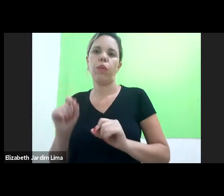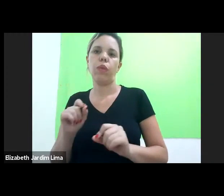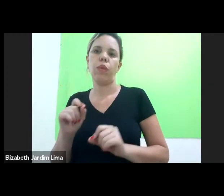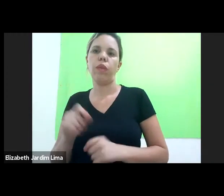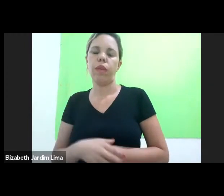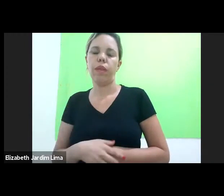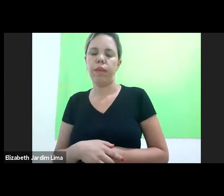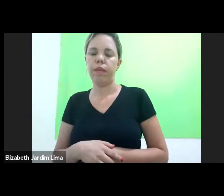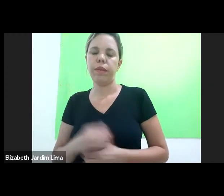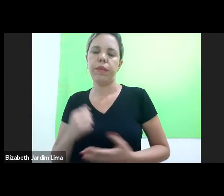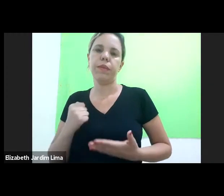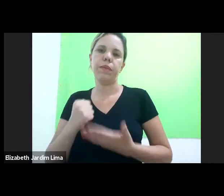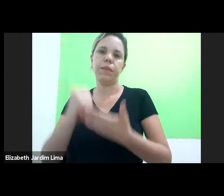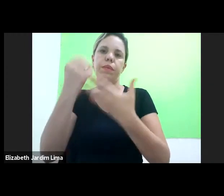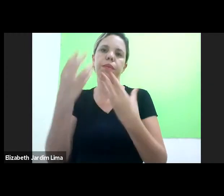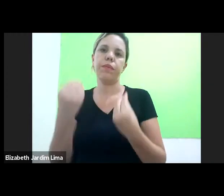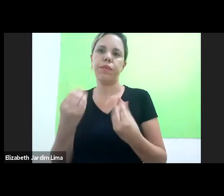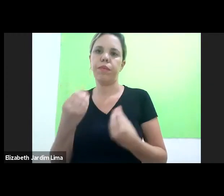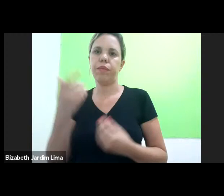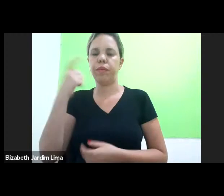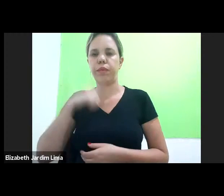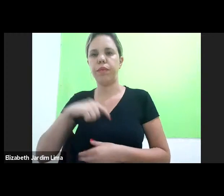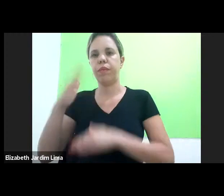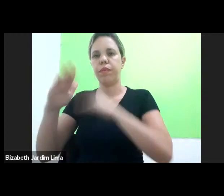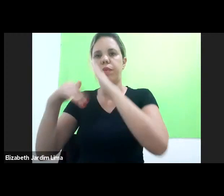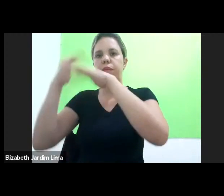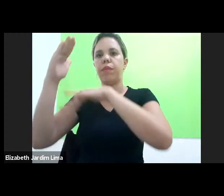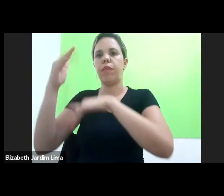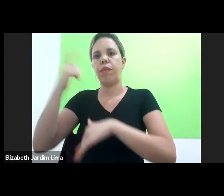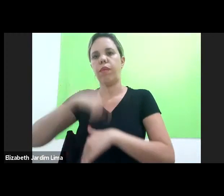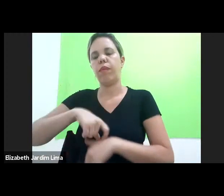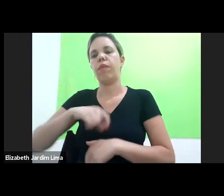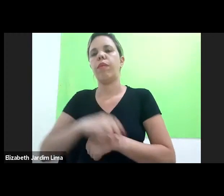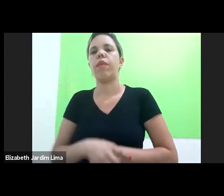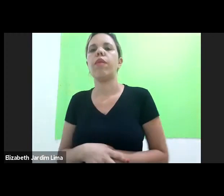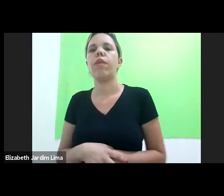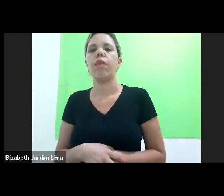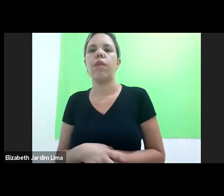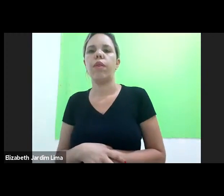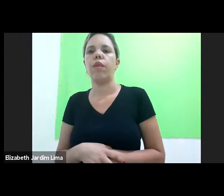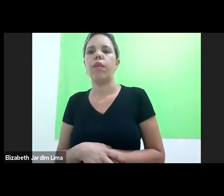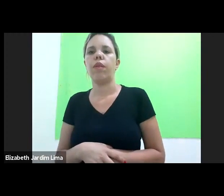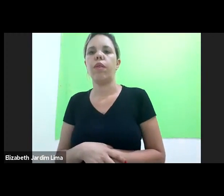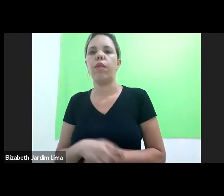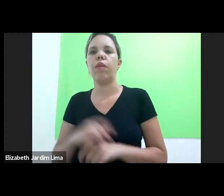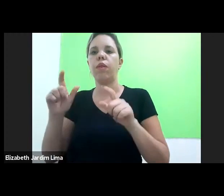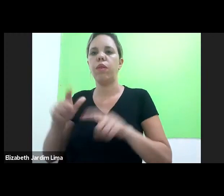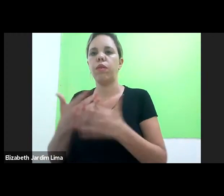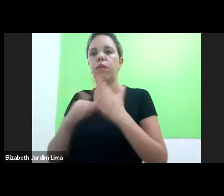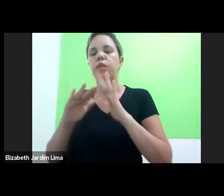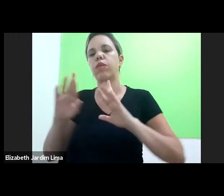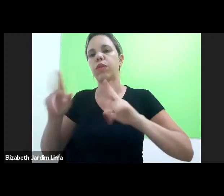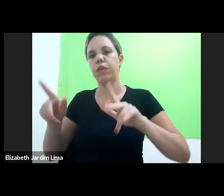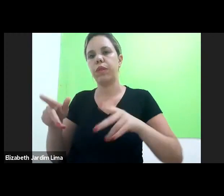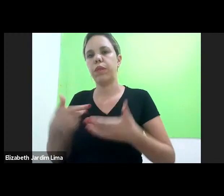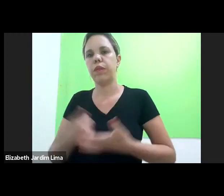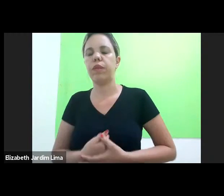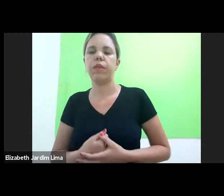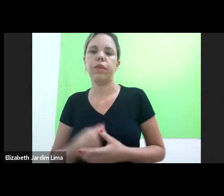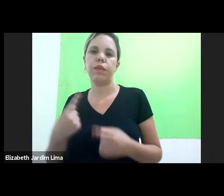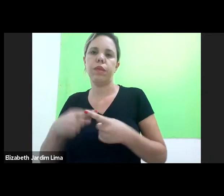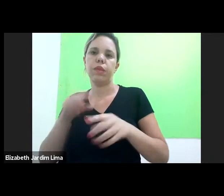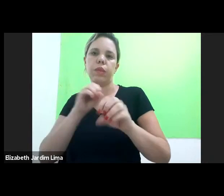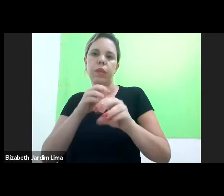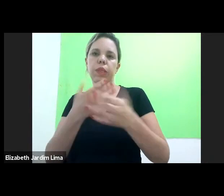me ajudou muito na minha construção de quem eu sou foi estar nesse espaço escolar diferenciado, porque a educação